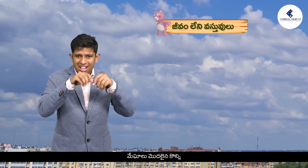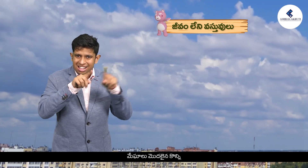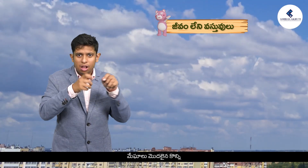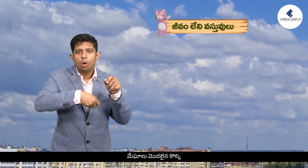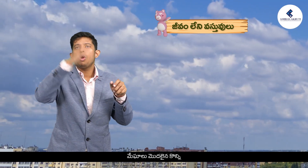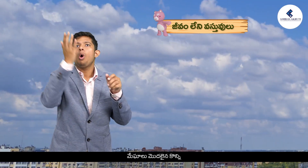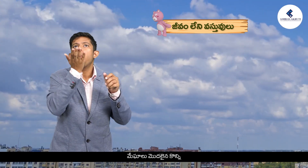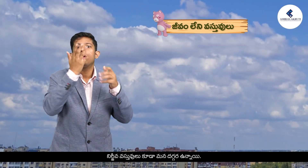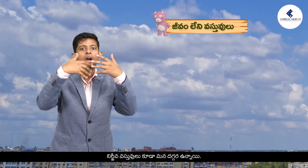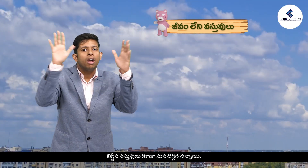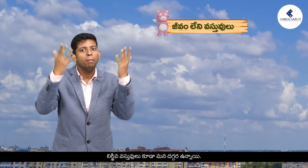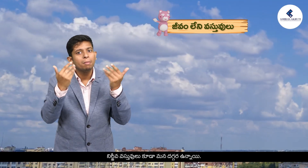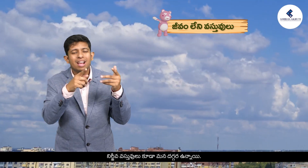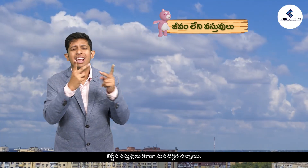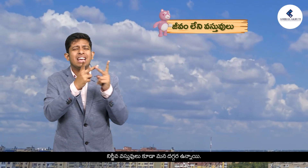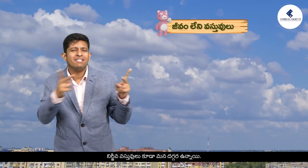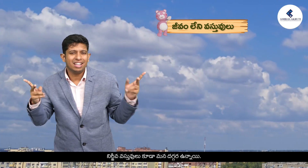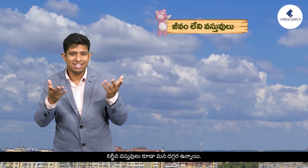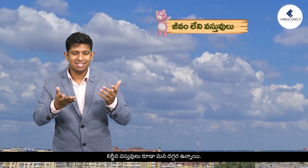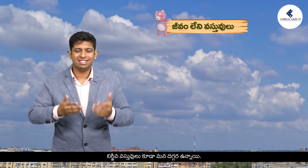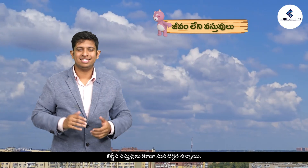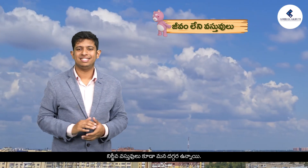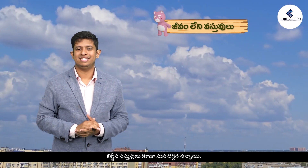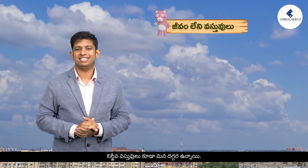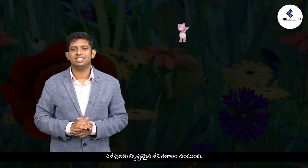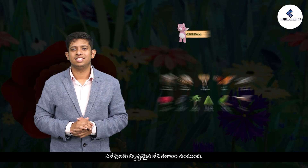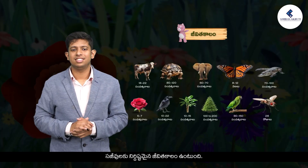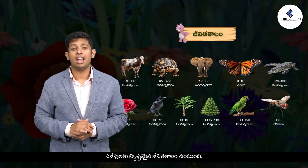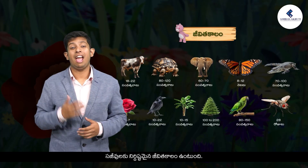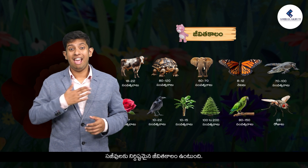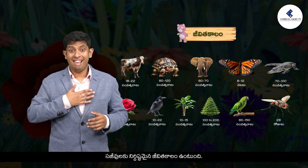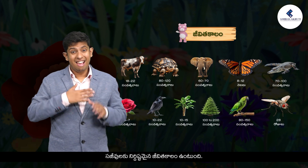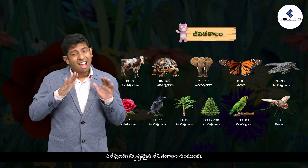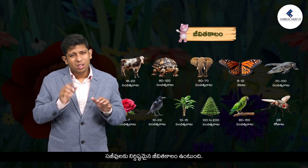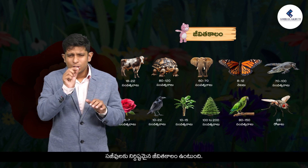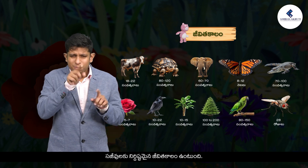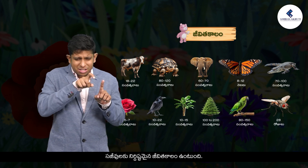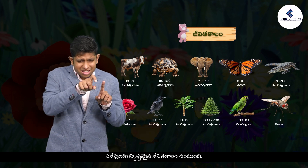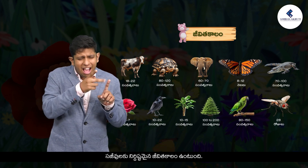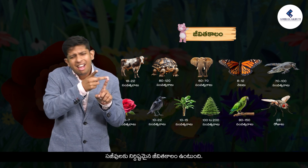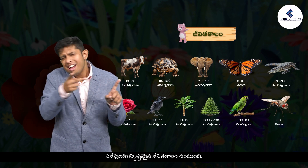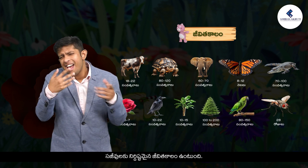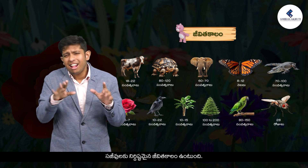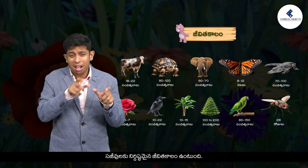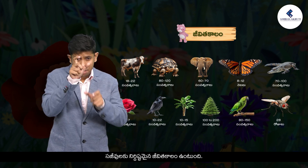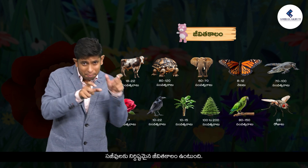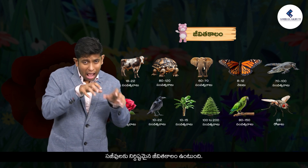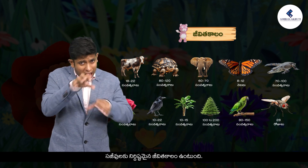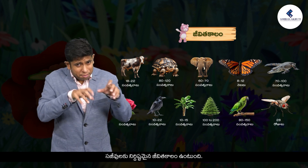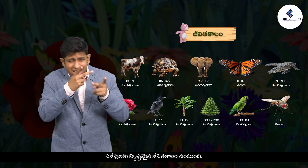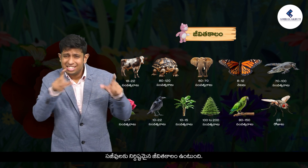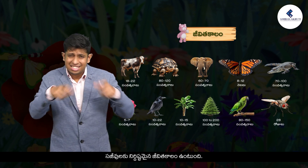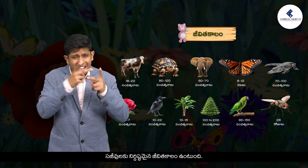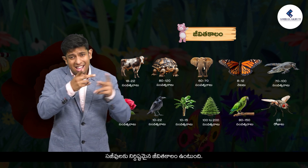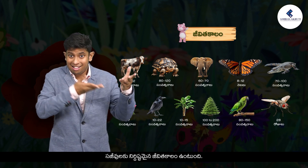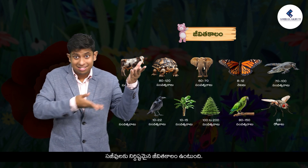మేఘాలు మొదలైన కొన్ని నిర్జీవ వస్తువులు కూడా మన దగ్గర ఉన్నాయి. సజీవులకు నిర్దిష్టమైన జీవితకాలం